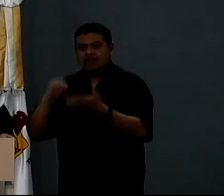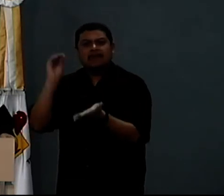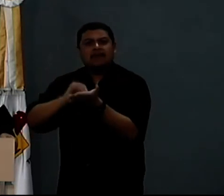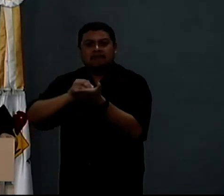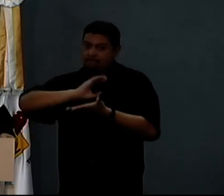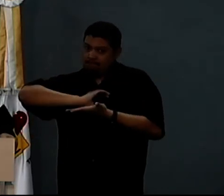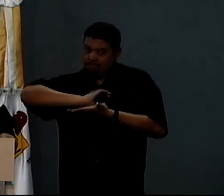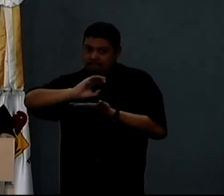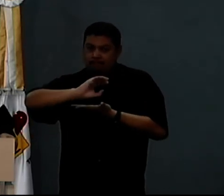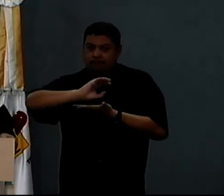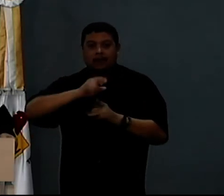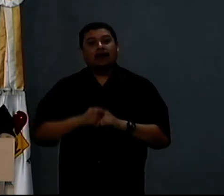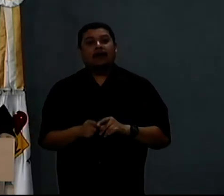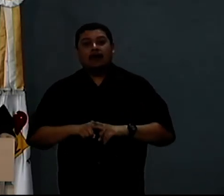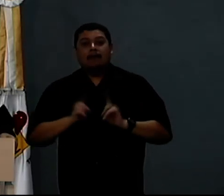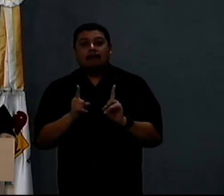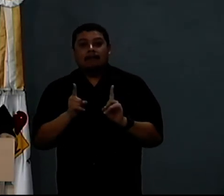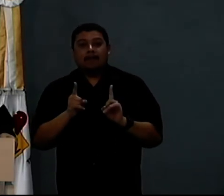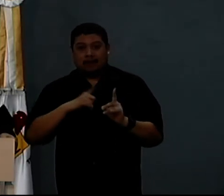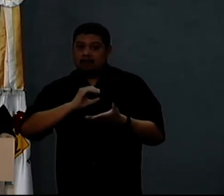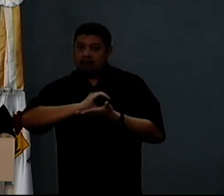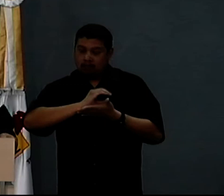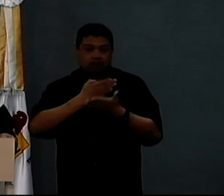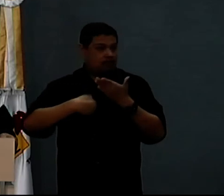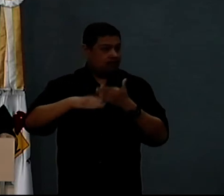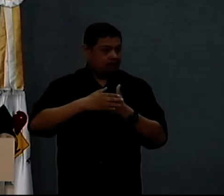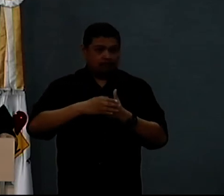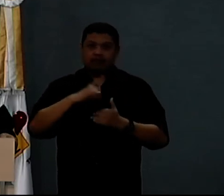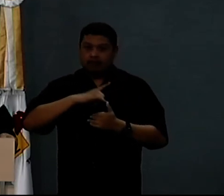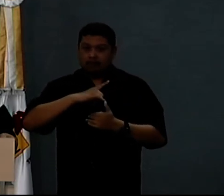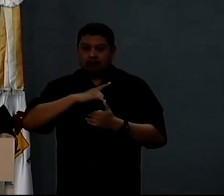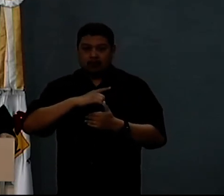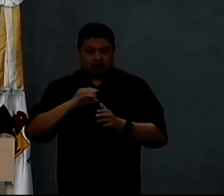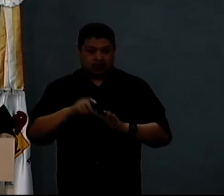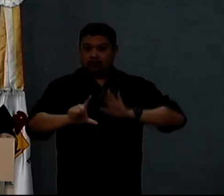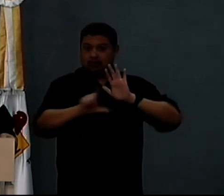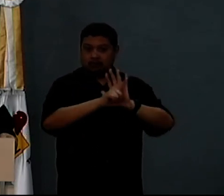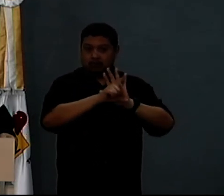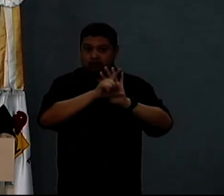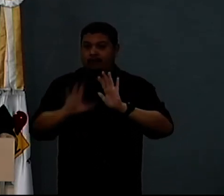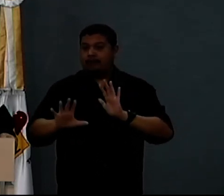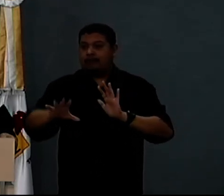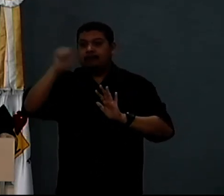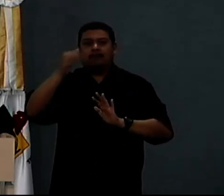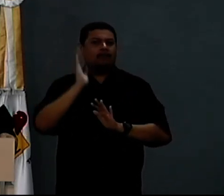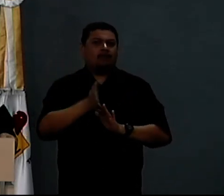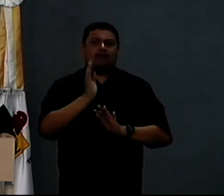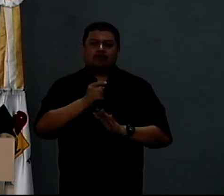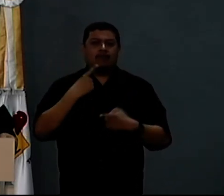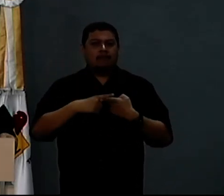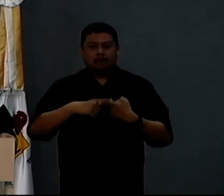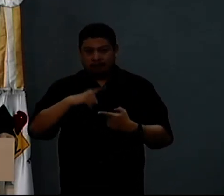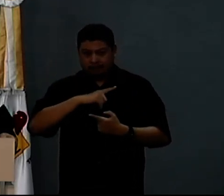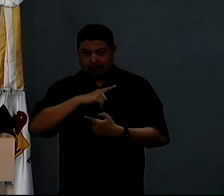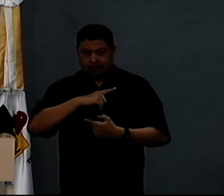a gente até concorda, mas agora nós temos dinheiro para tudo. Nós temos aí, foi aprovado mais de 4 milhões na sessão anterior para obras, para que possa executar